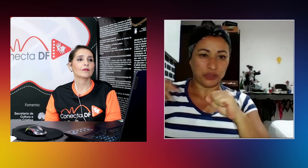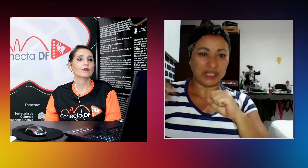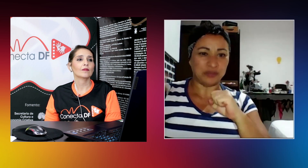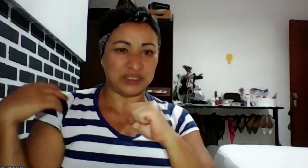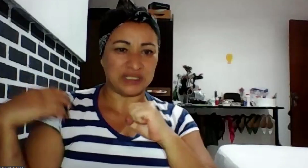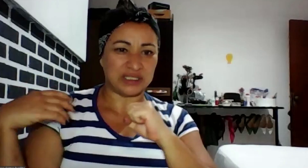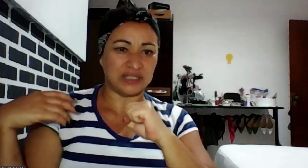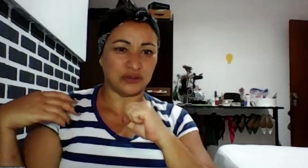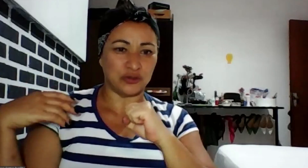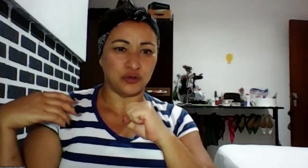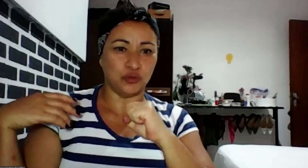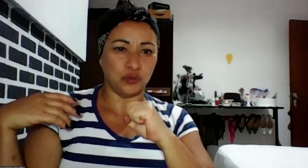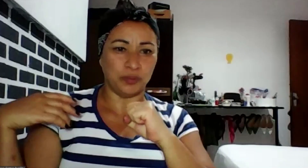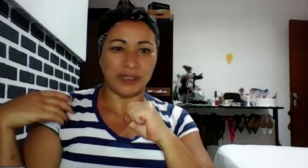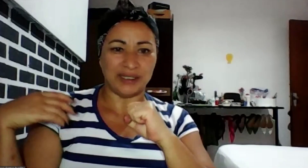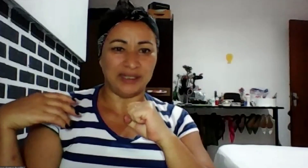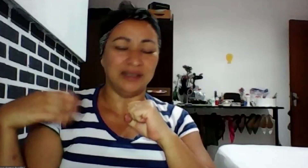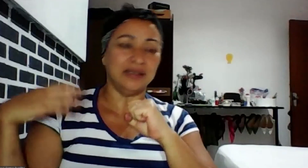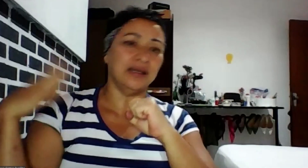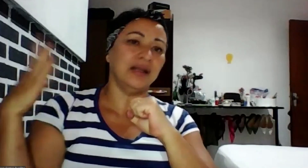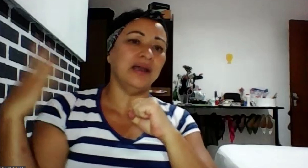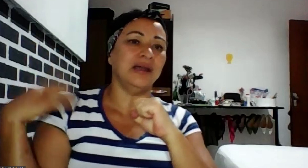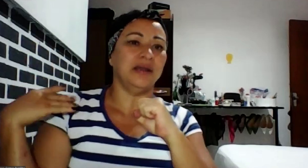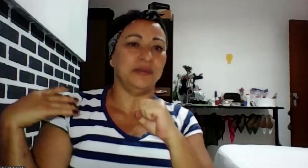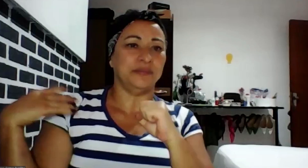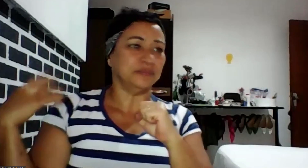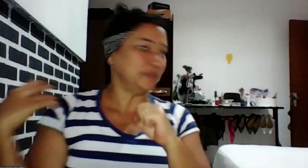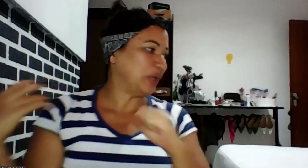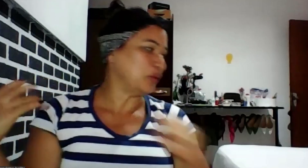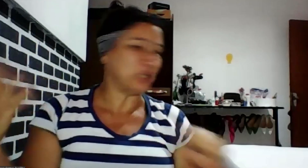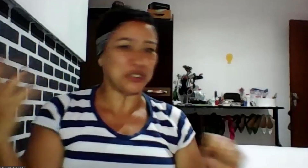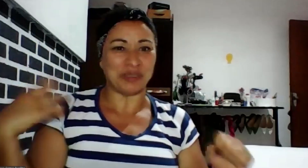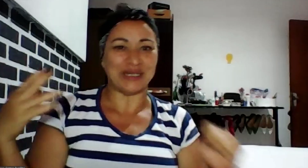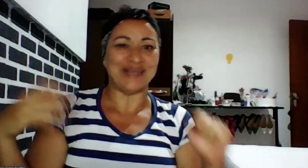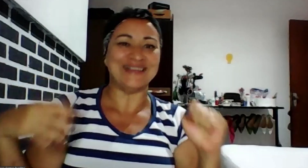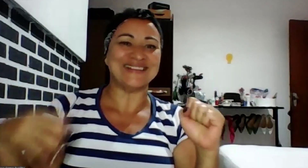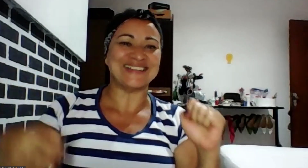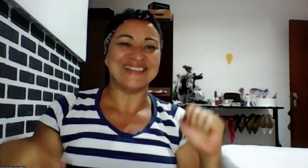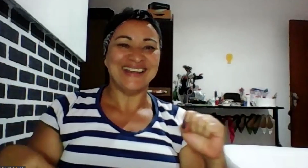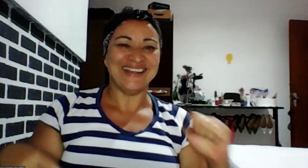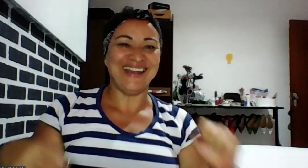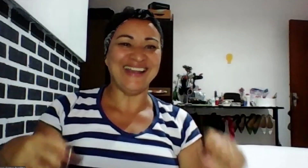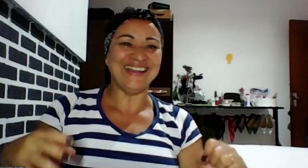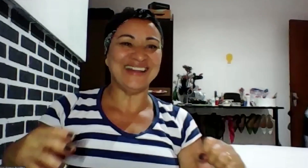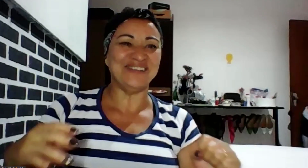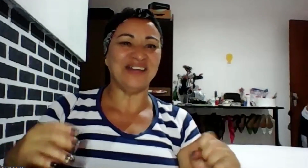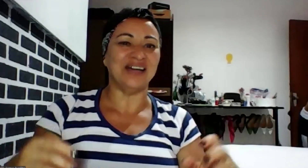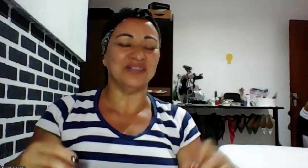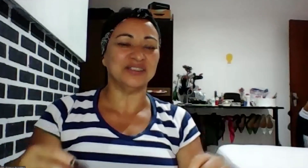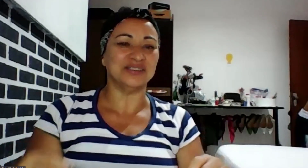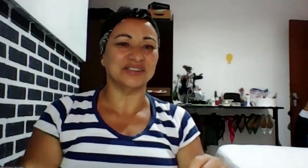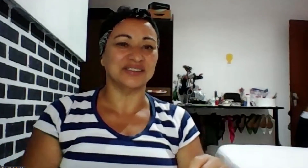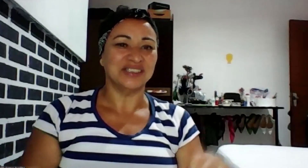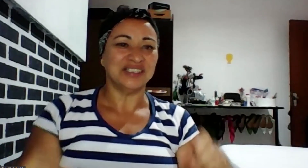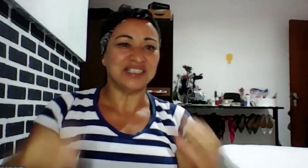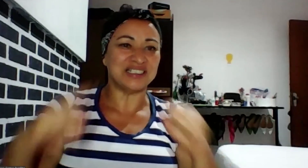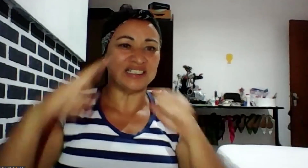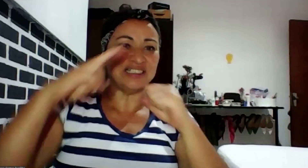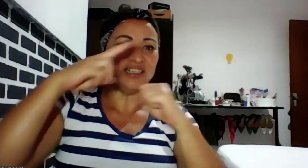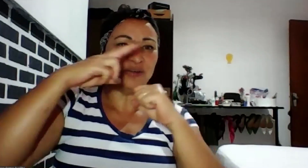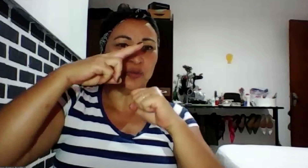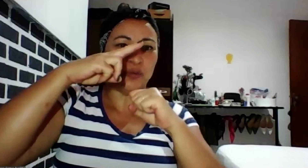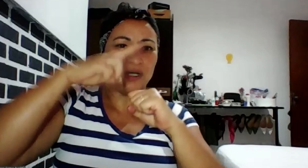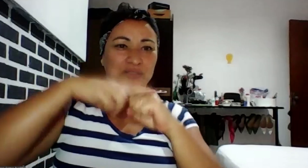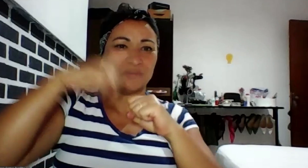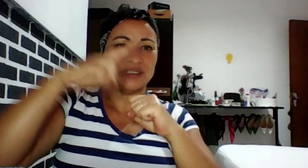por conta dessas questões do Pará, né? Que ela é meio índia, paraense. E aí ela falava desse sinal